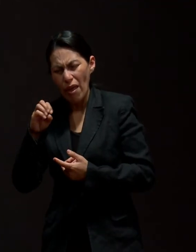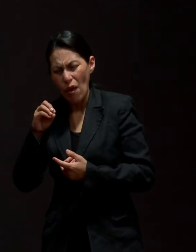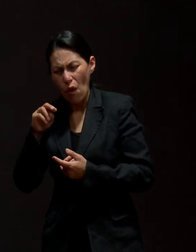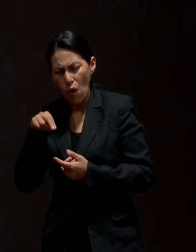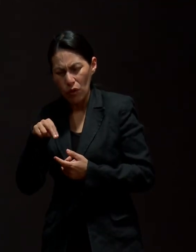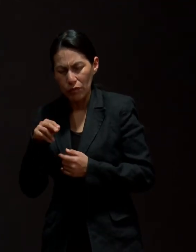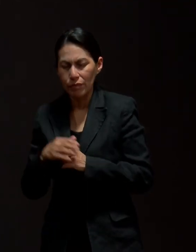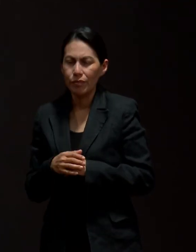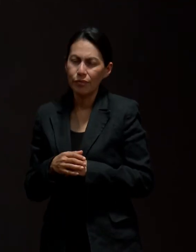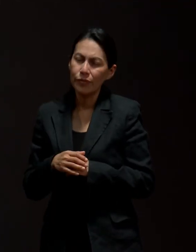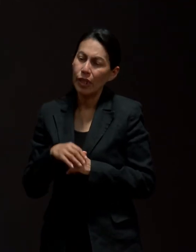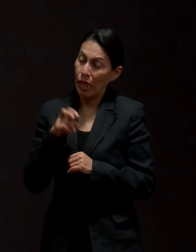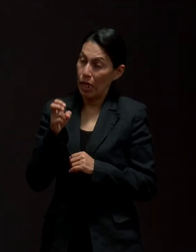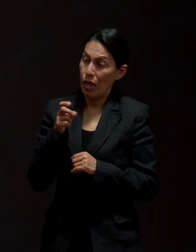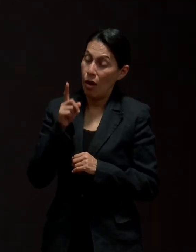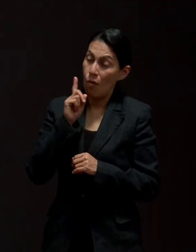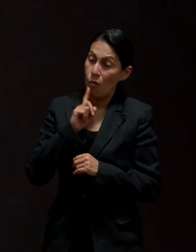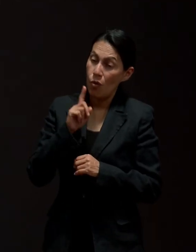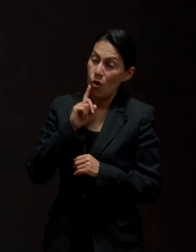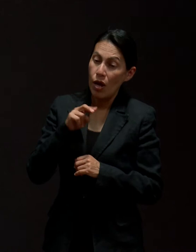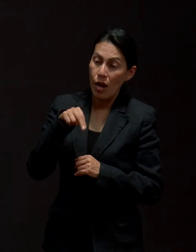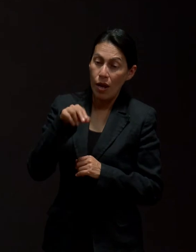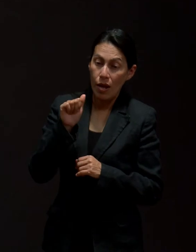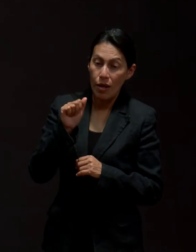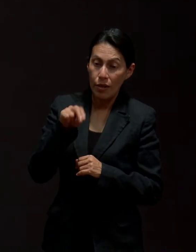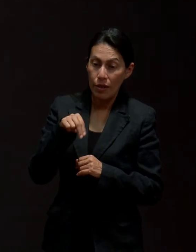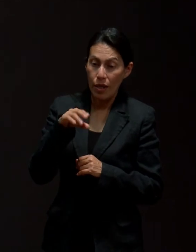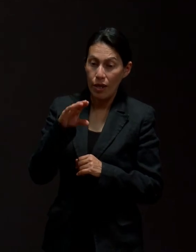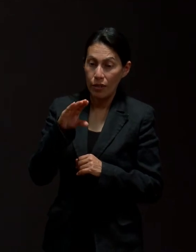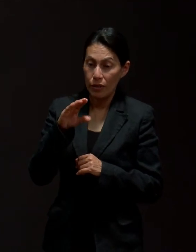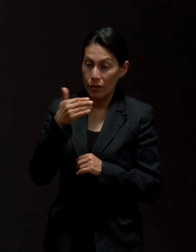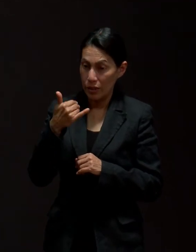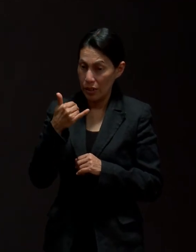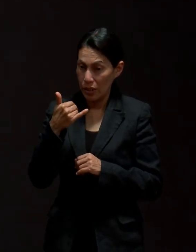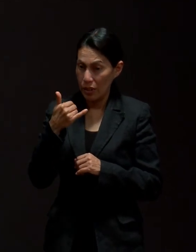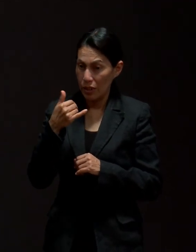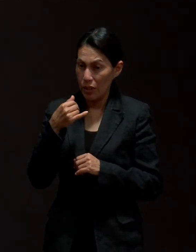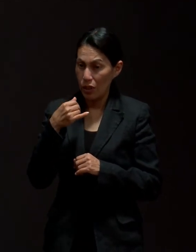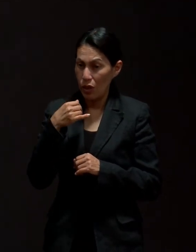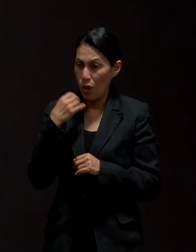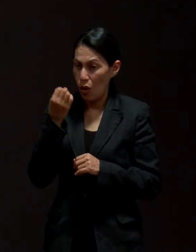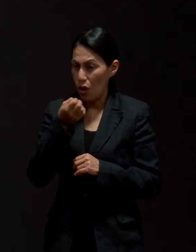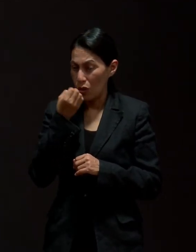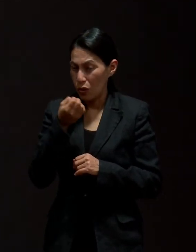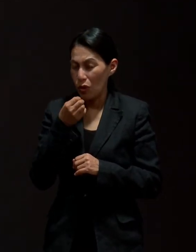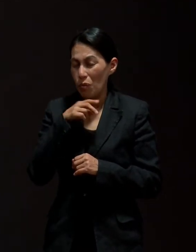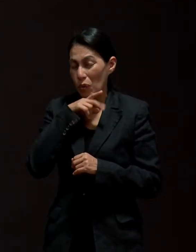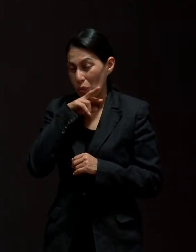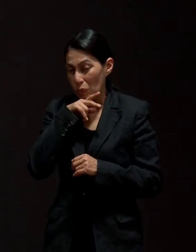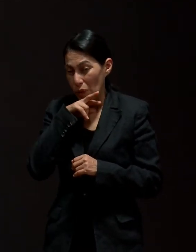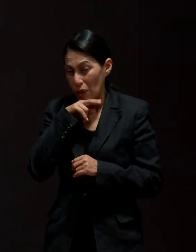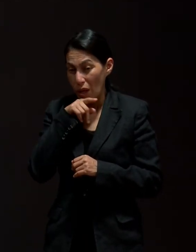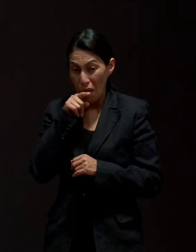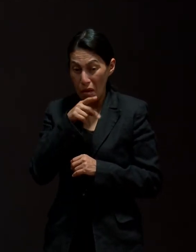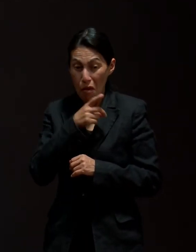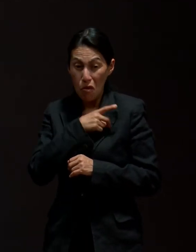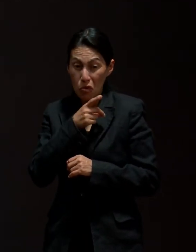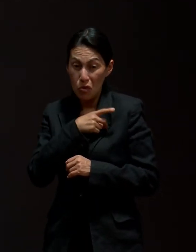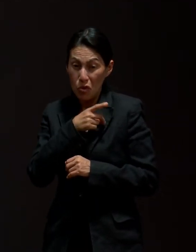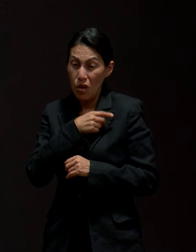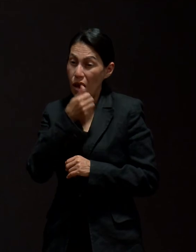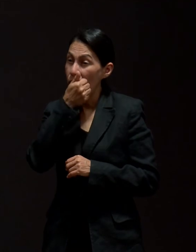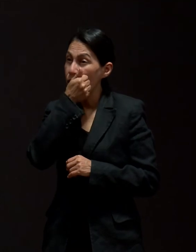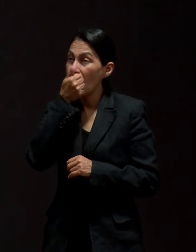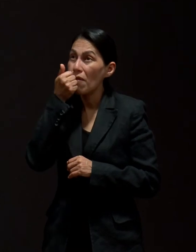Bueno, entonces Nancy estaba con esa preocupación, ¿verdad? Y todo el grupo también. Y ella, en su oración